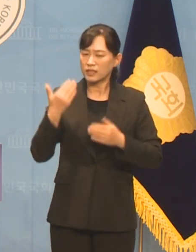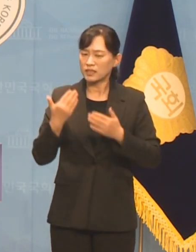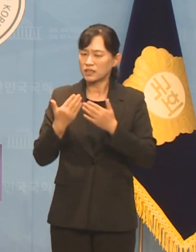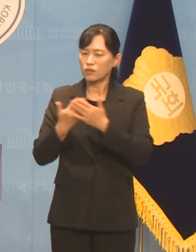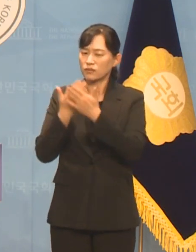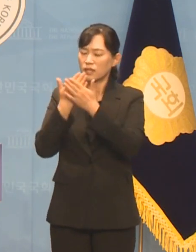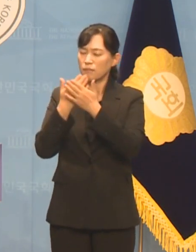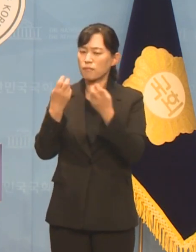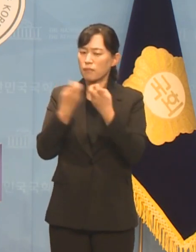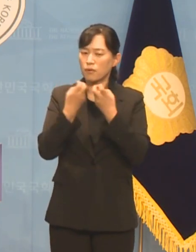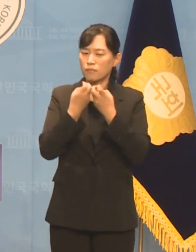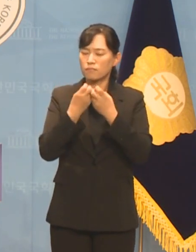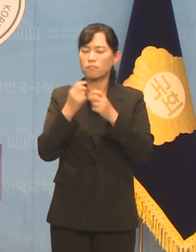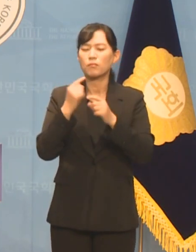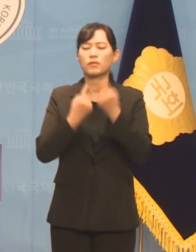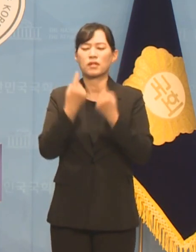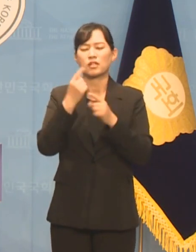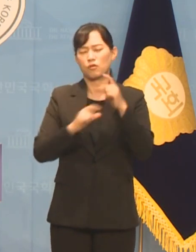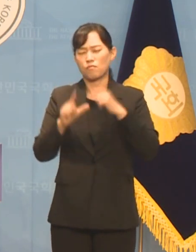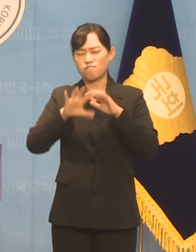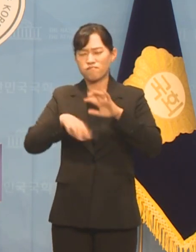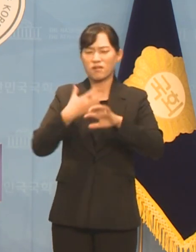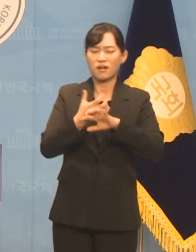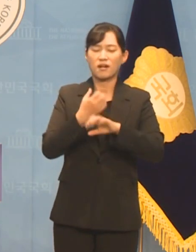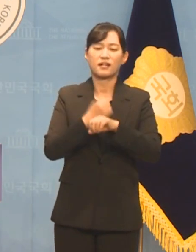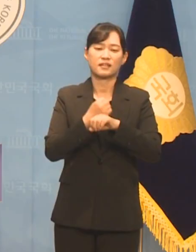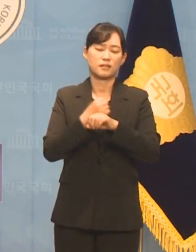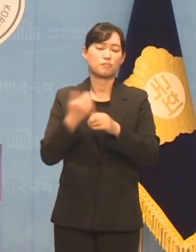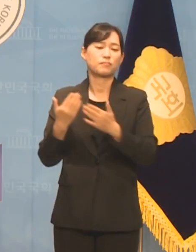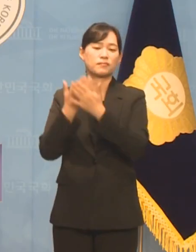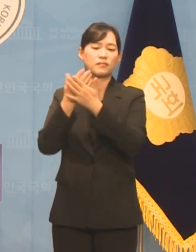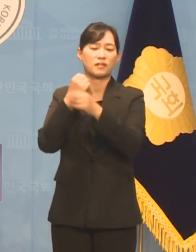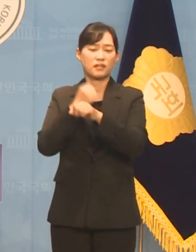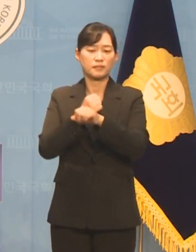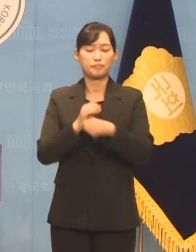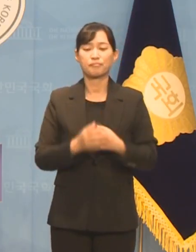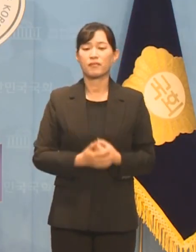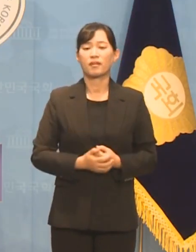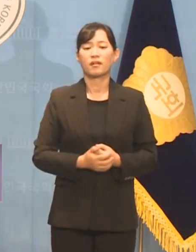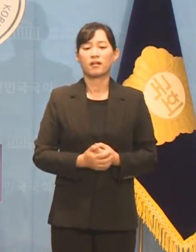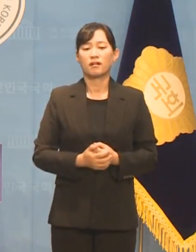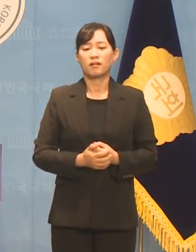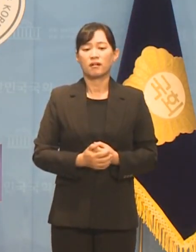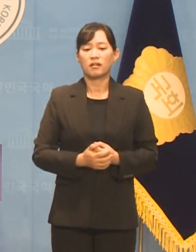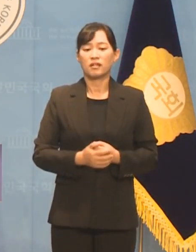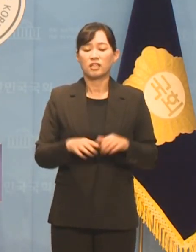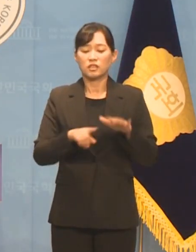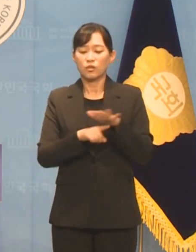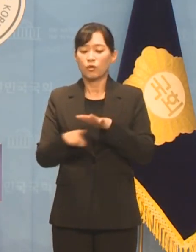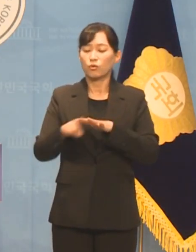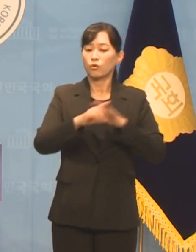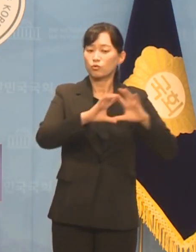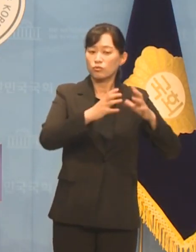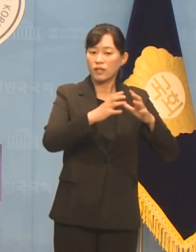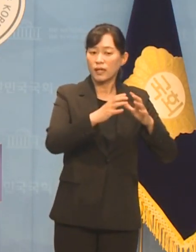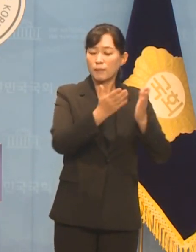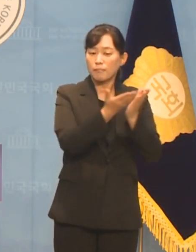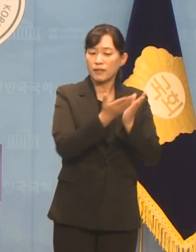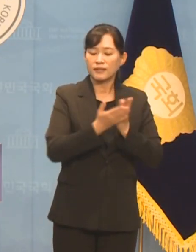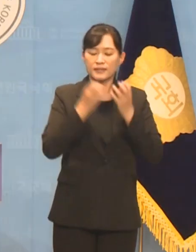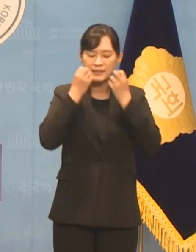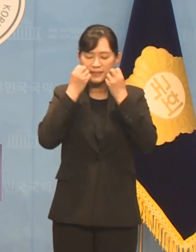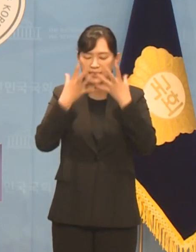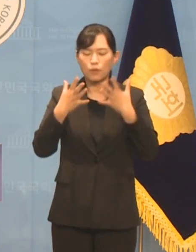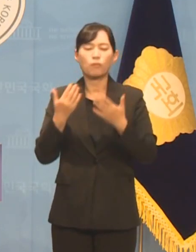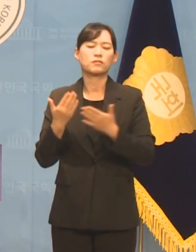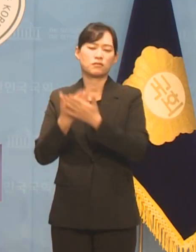뛰어넘는 혁신을 만들어 가겠습니다. 혁신 성장을 위한 3대 전략으로 선도국의 위상에 걸맞는 새로운